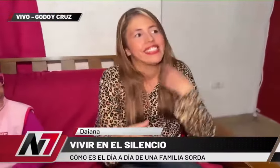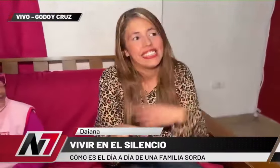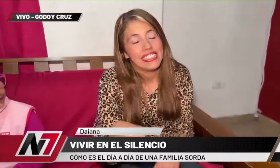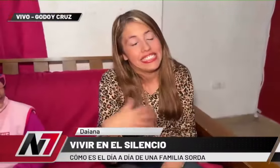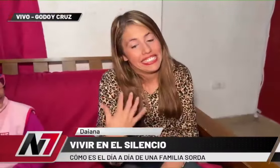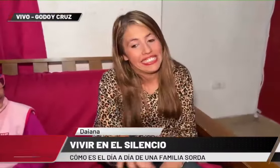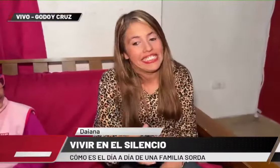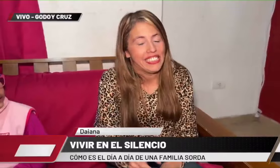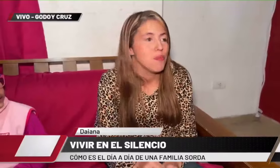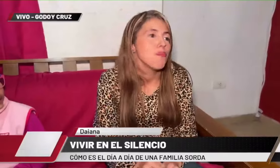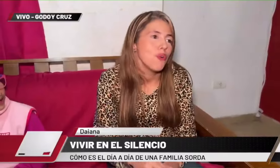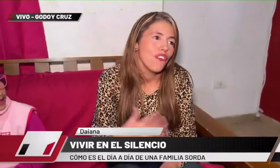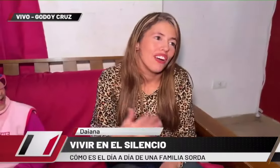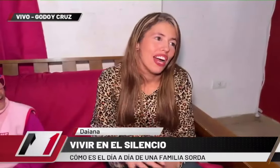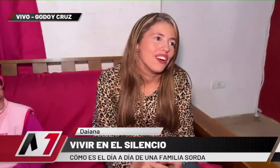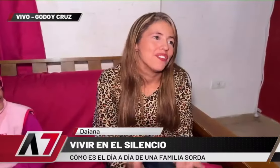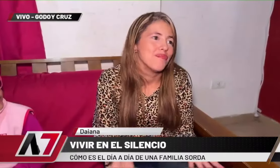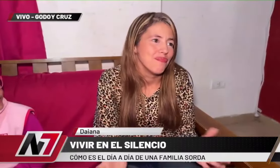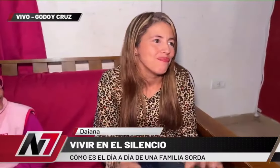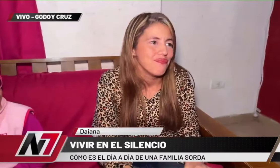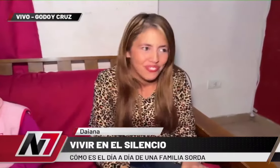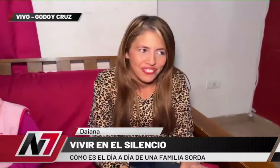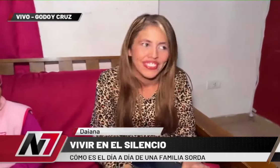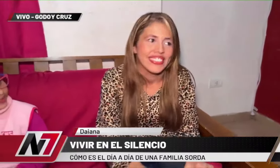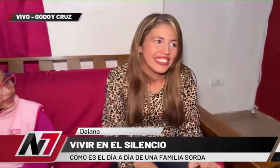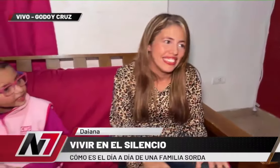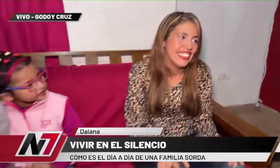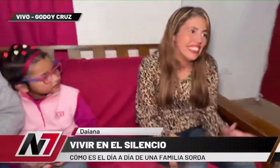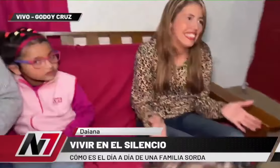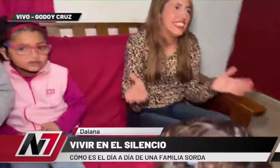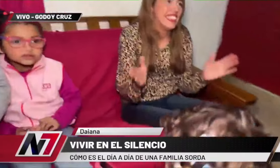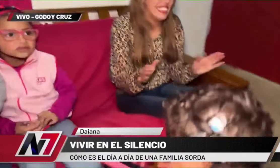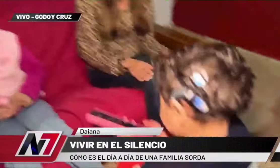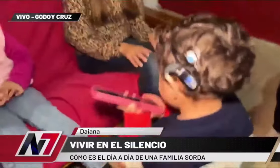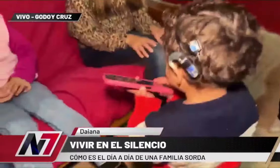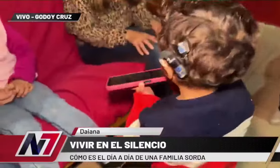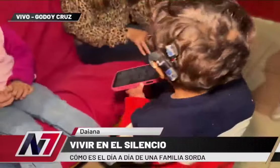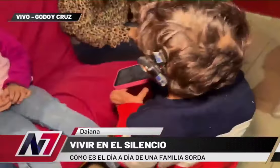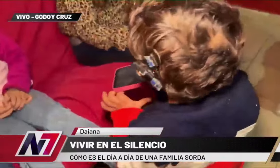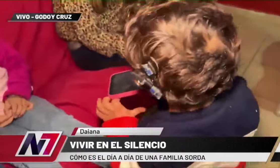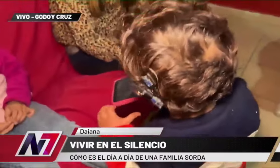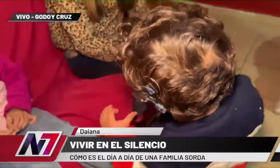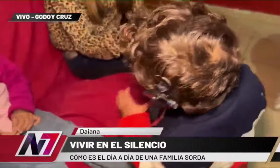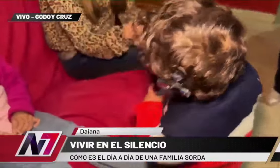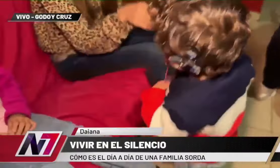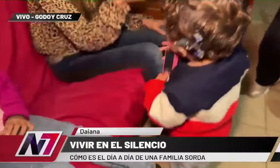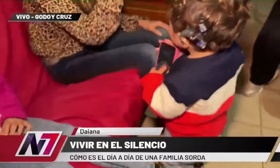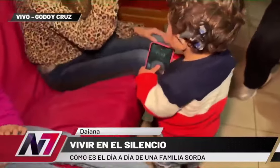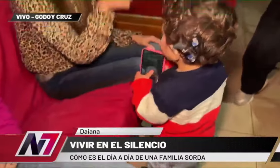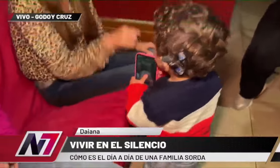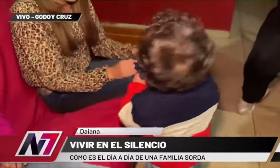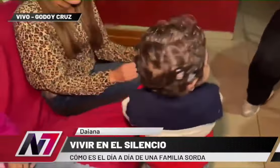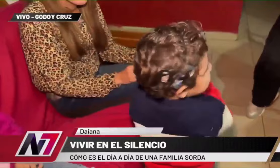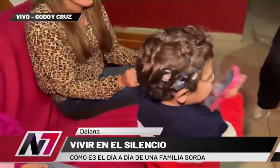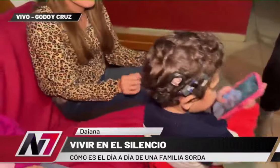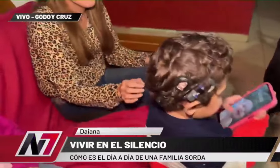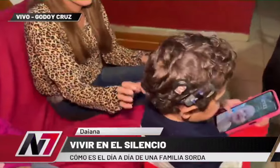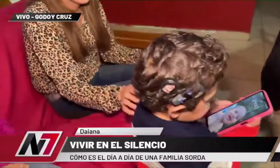y me indica qué es lo que... Él es bravo. ¿Sí? Mi amor. Bueno, ahí está. Y él jugando. De esta manera queríamos